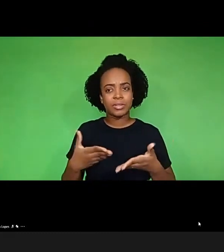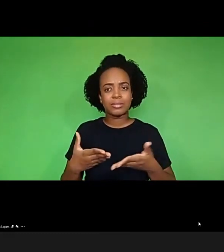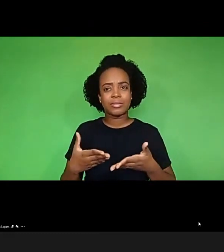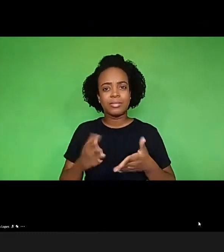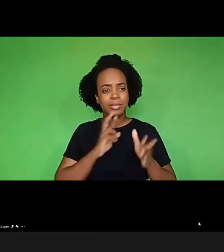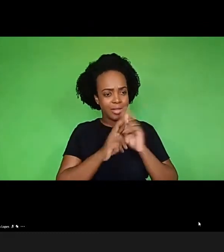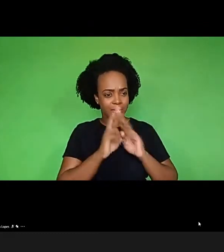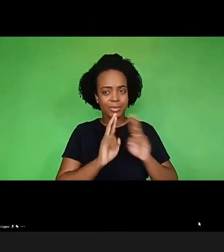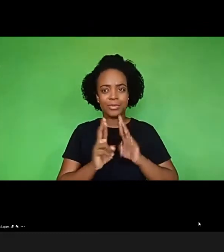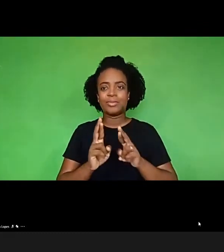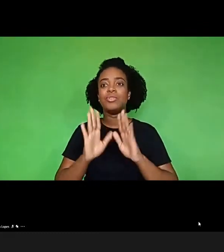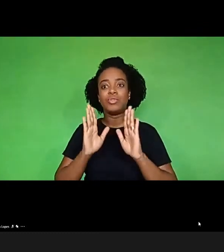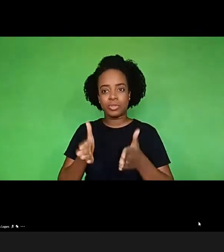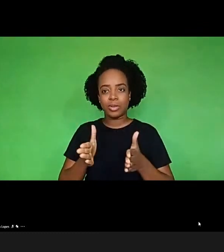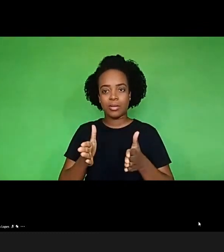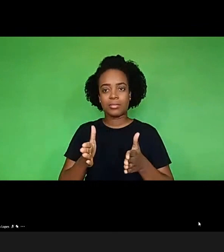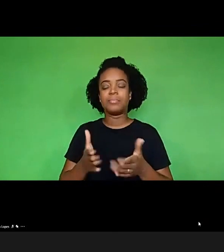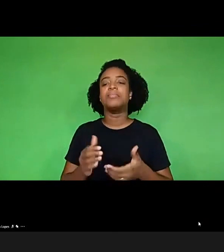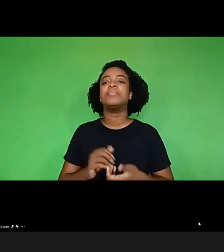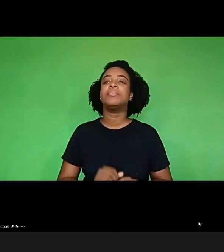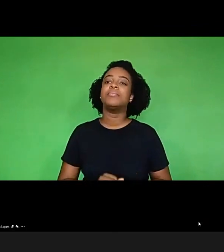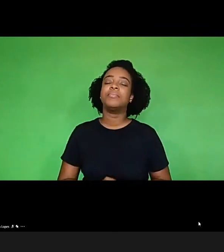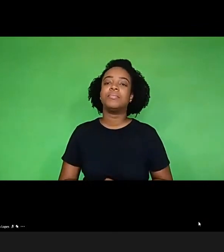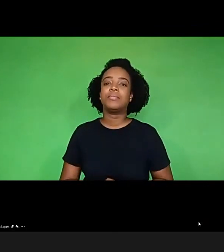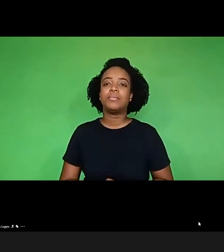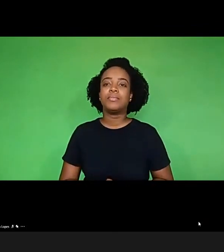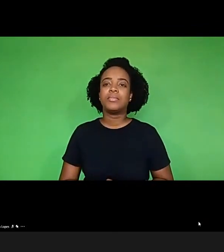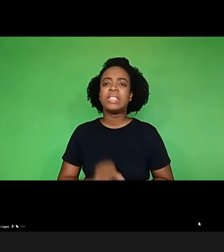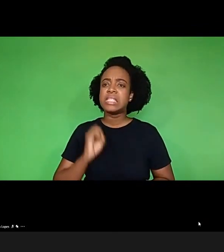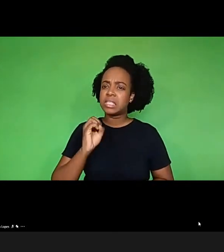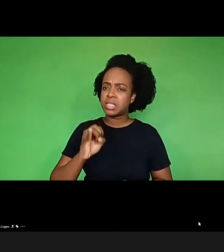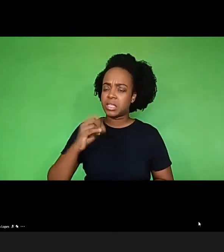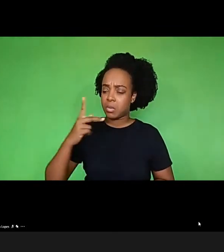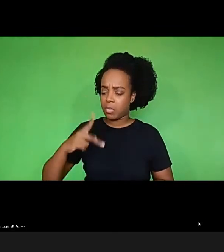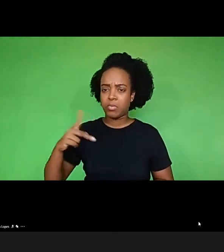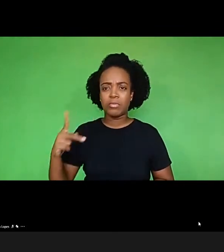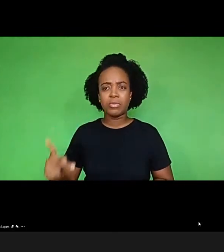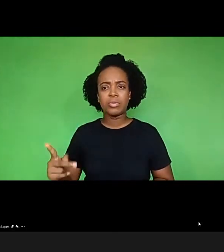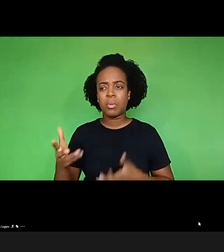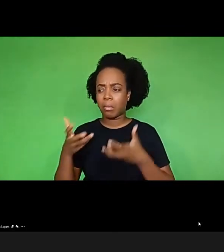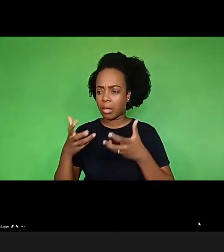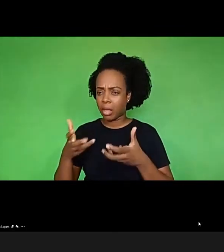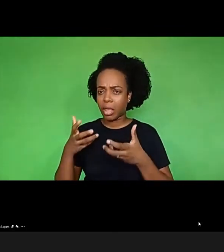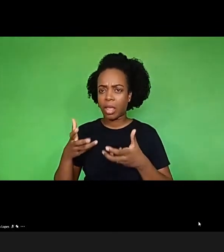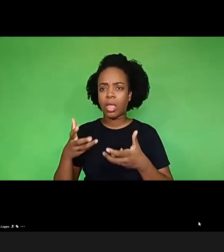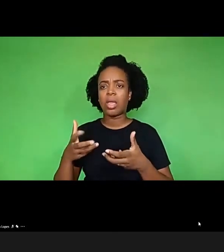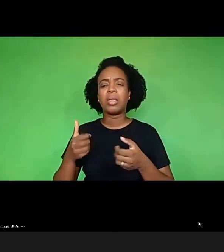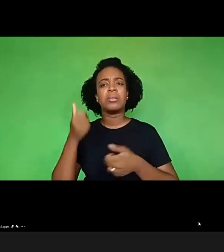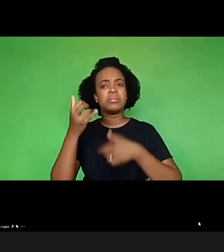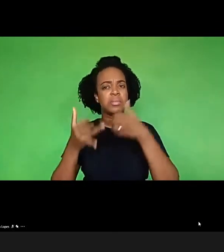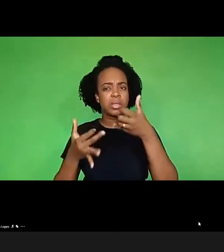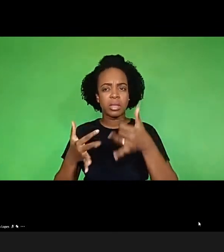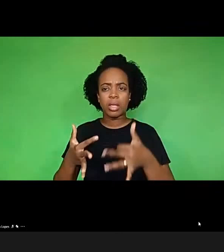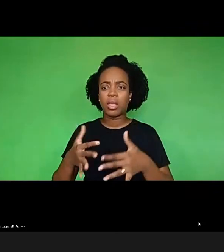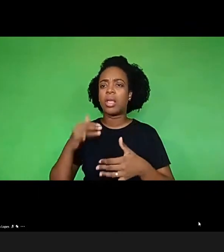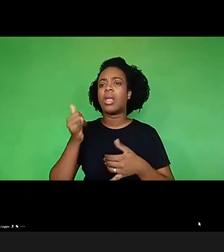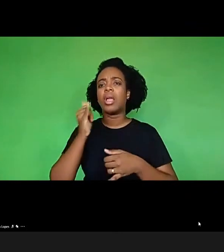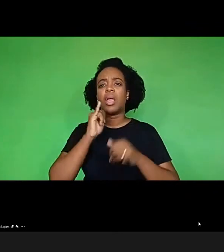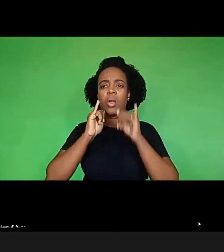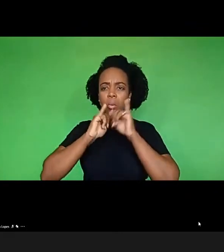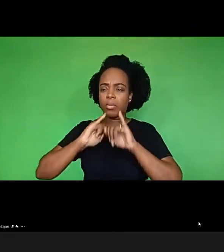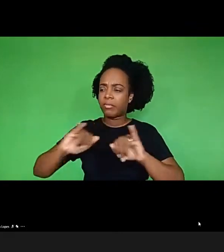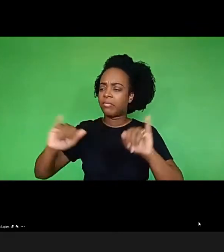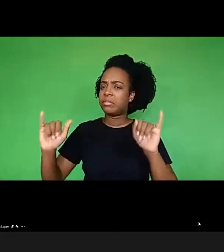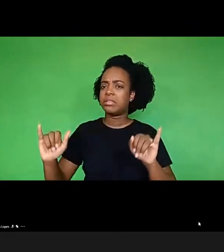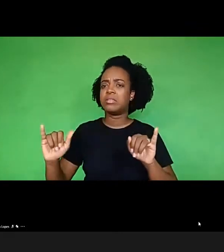bom? Se os professores quiserem contribuir, dando alguma informação, meninas, de alguma